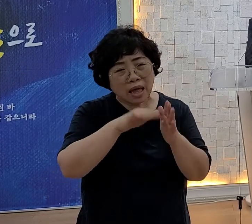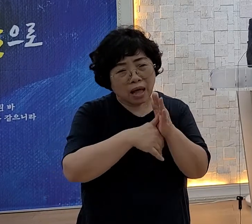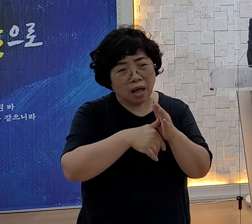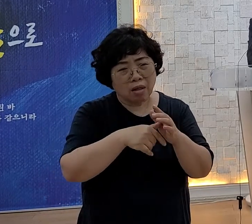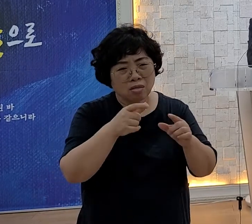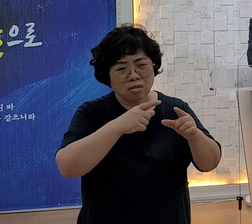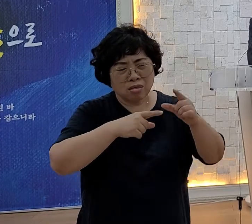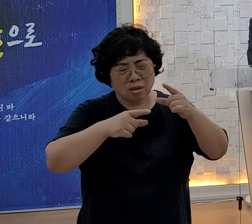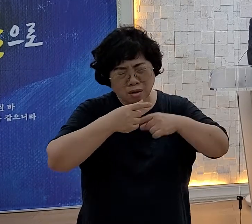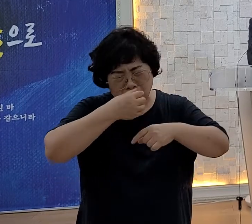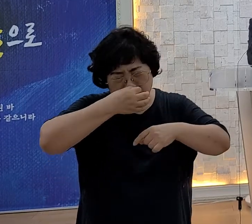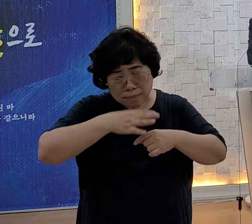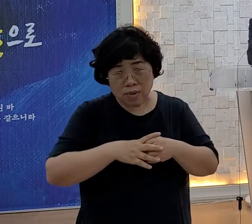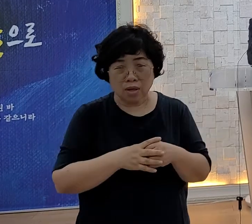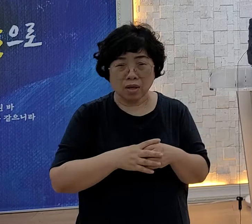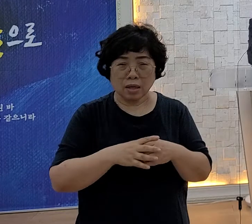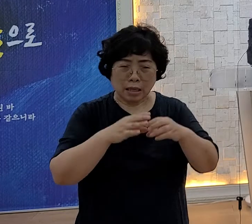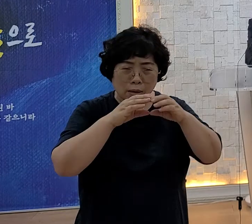돈이 없어요.